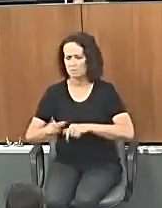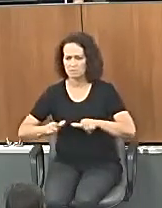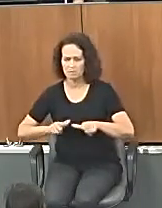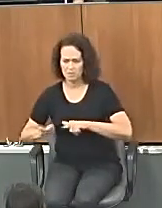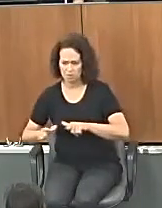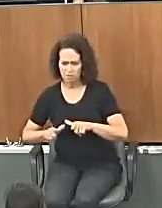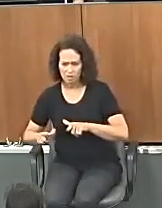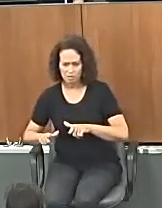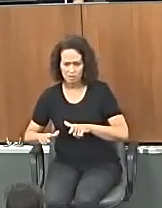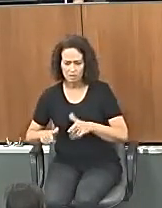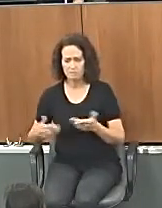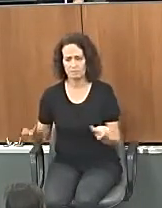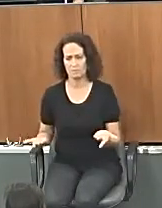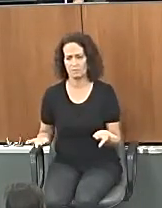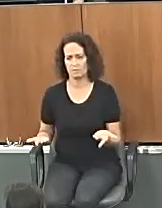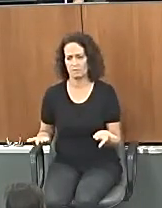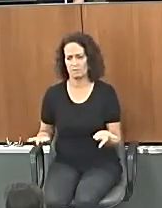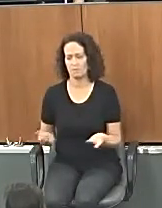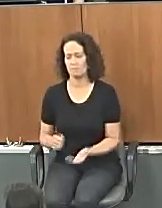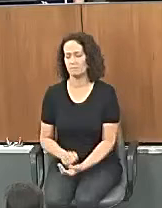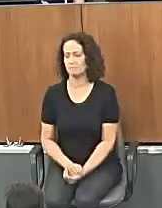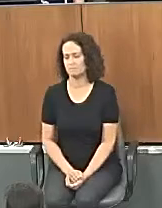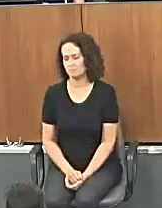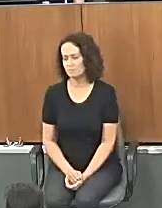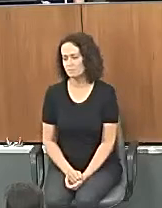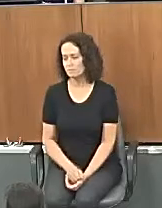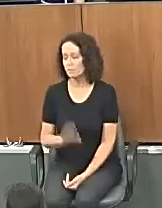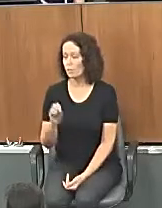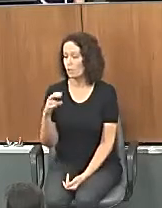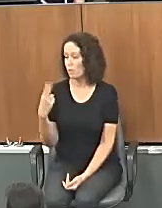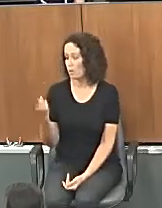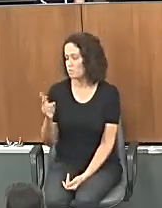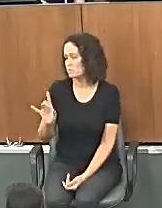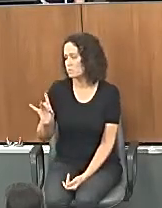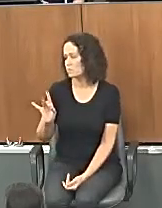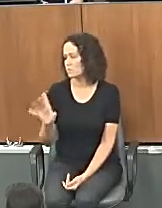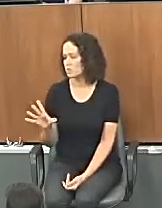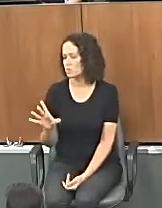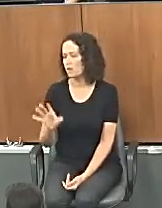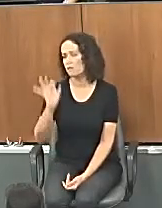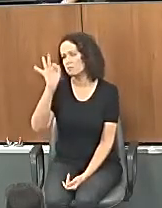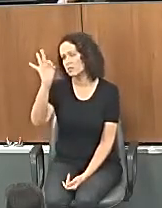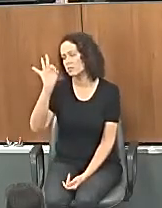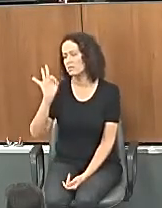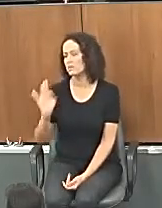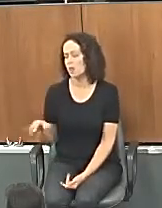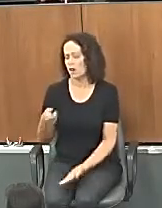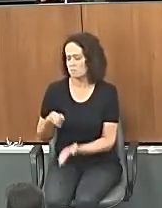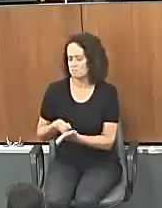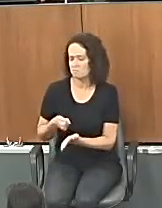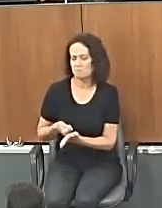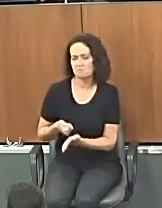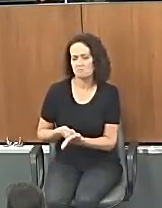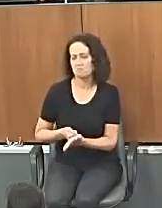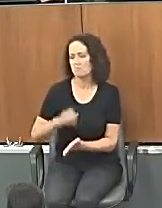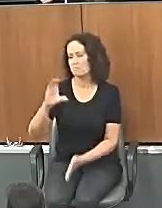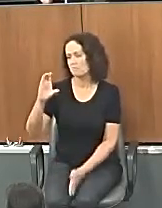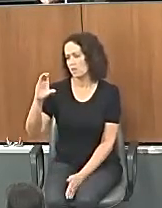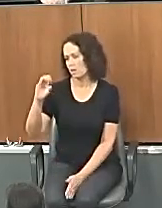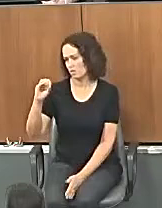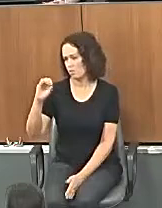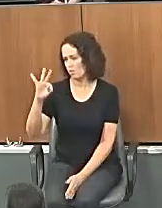deficiência ou cumprir ele aquele percentual que é exigido do ministério do trabalho